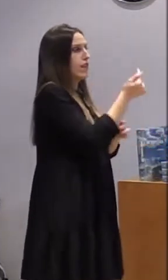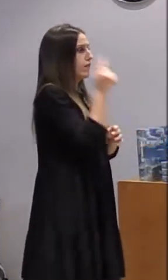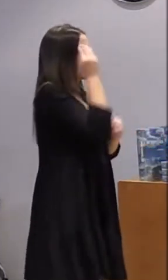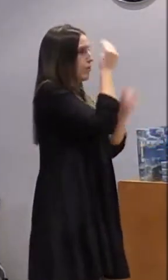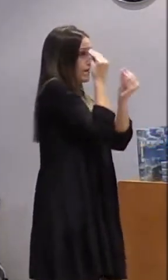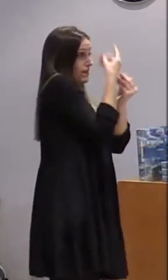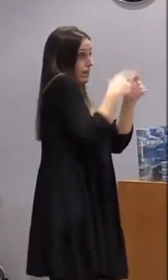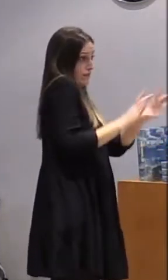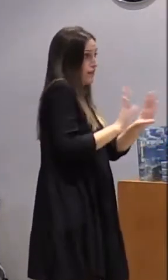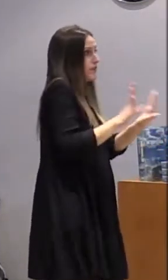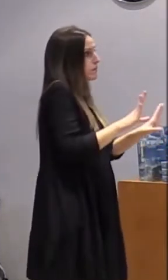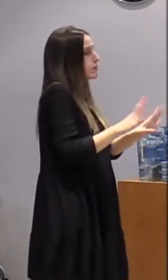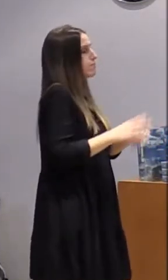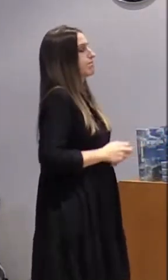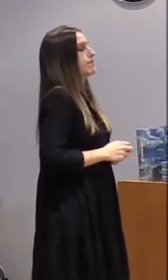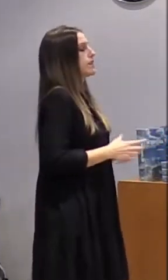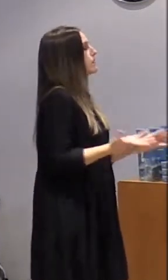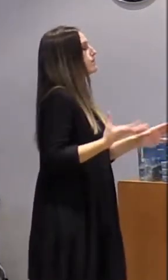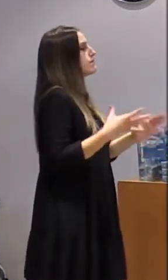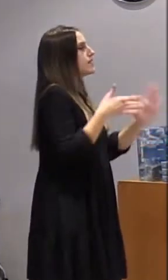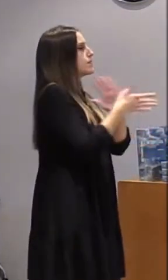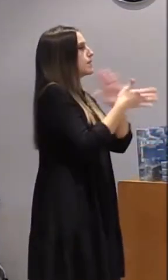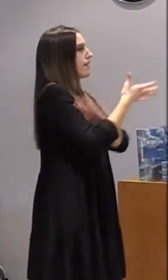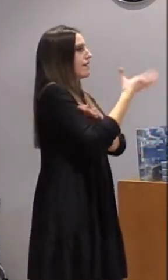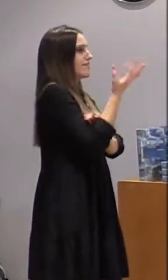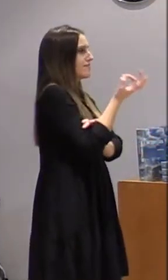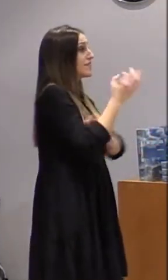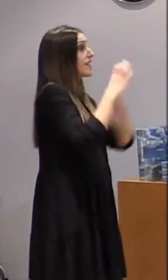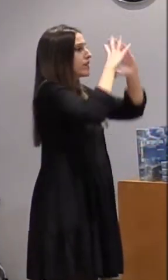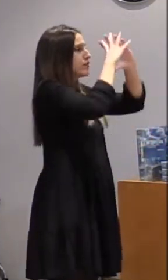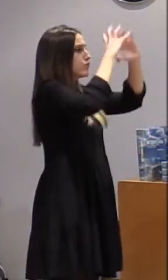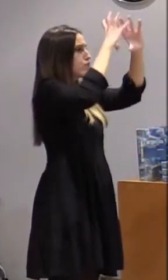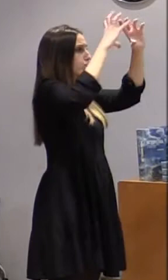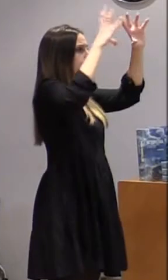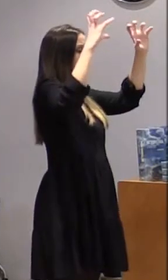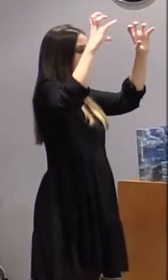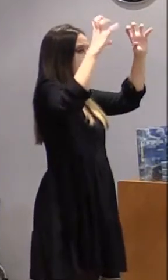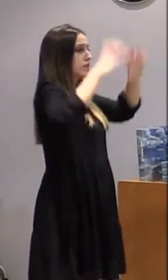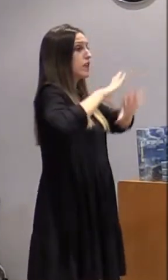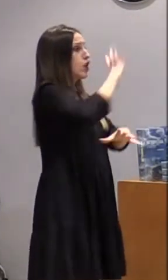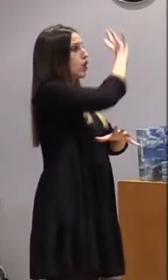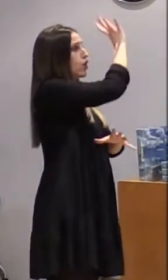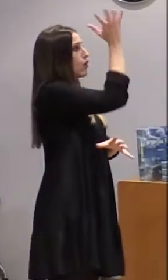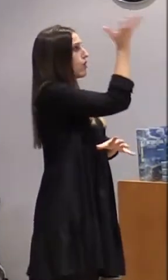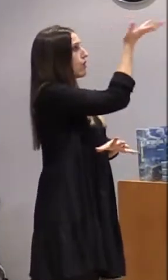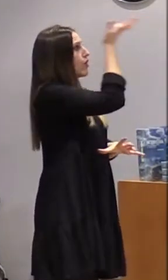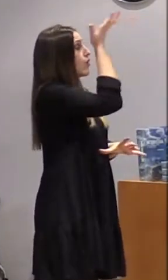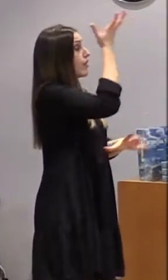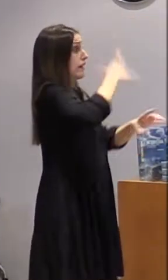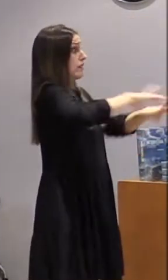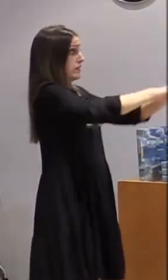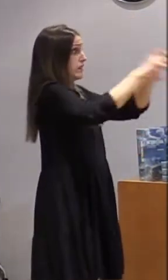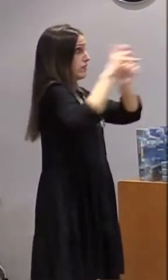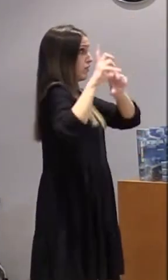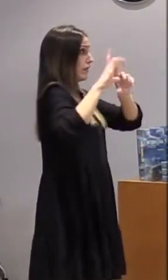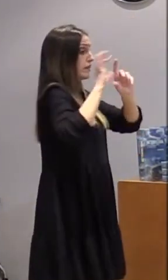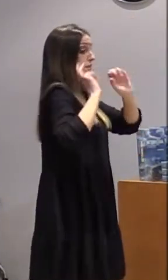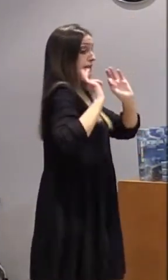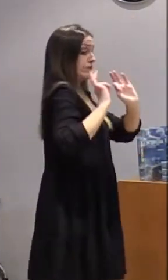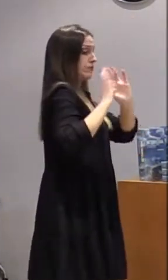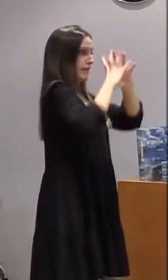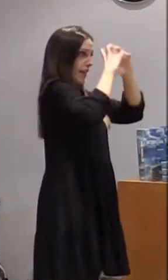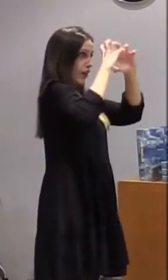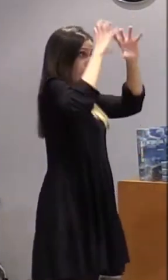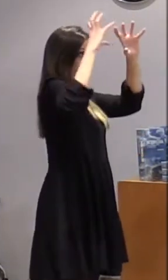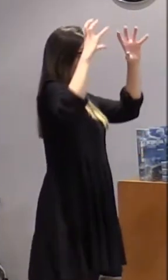Bueno, vamos a hablar mucho de nubes. Los cielos en los cuadros particularmente las